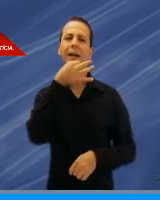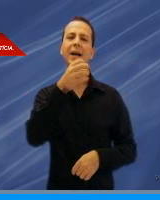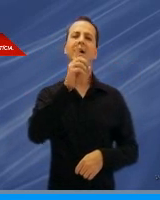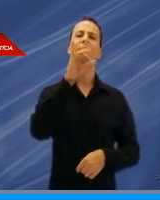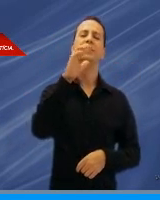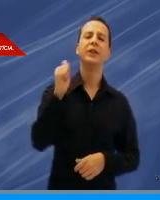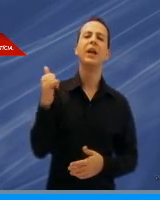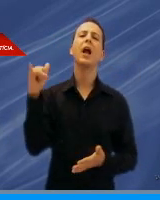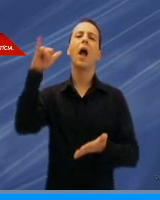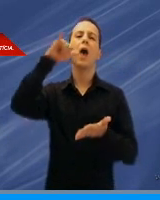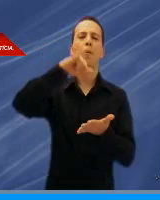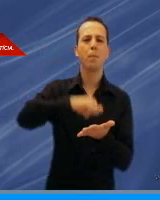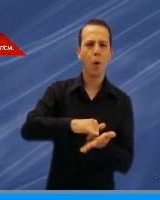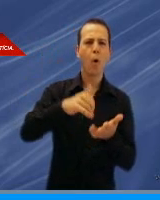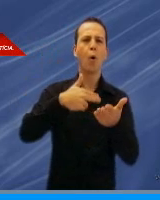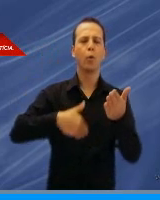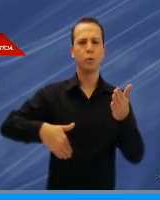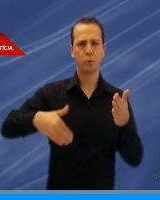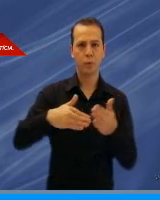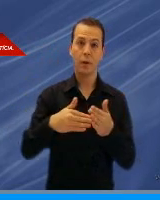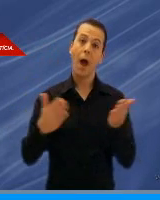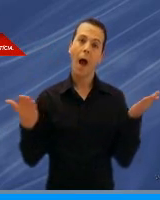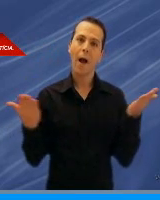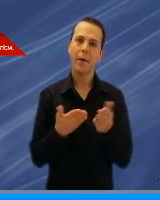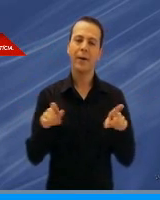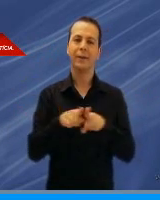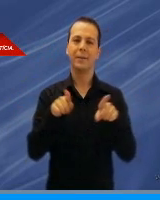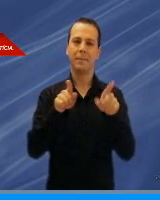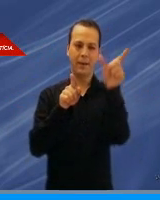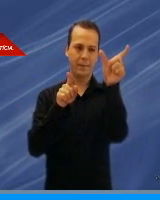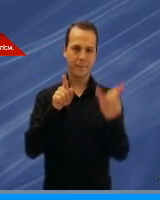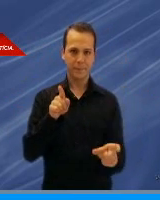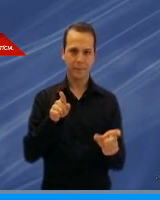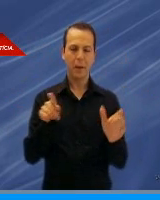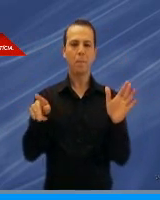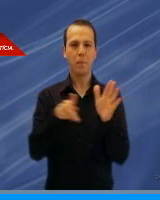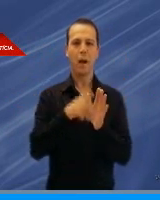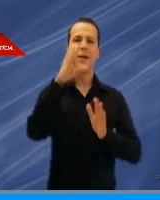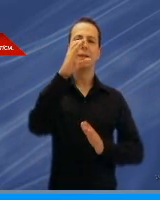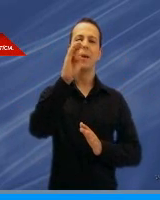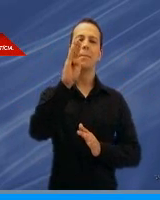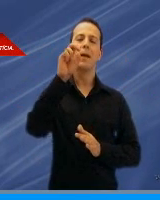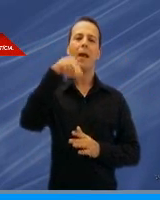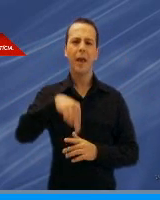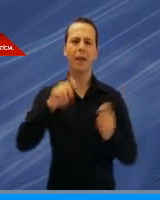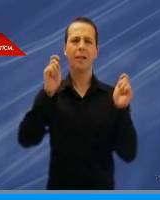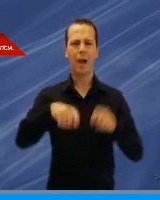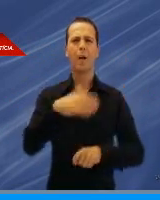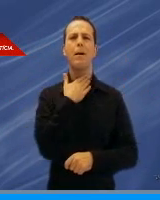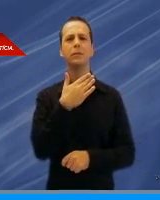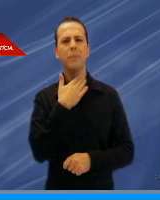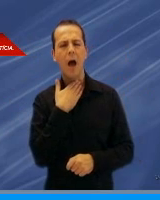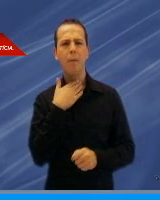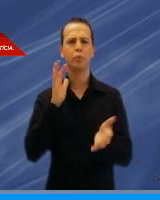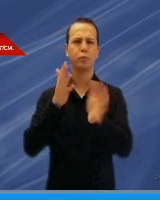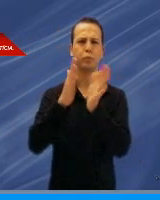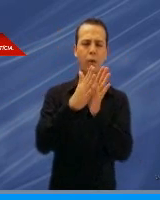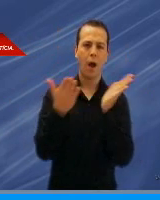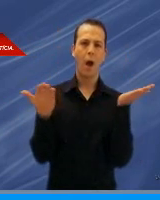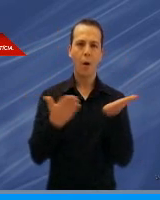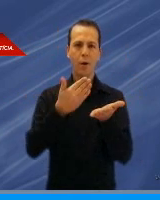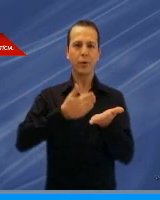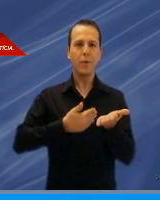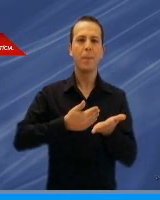dos aeroportos, tudo, e também o quadro dele que fica na página da CBN. Esse bate-papo todo você pode ouvir o da semana passada também, é lá no